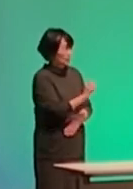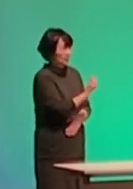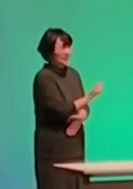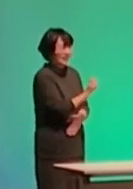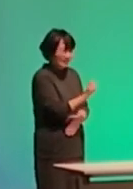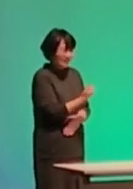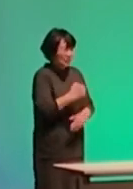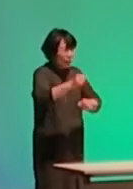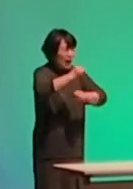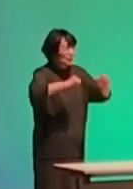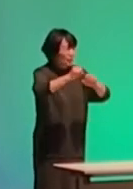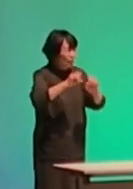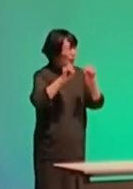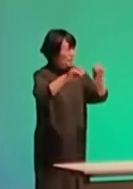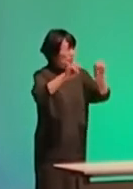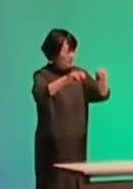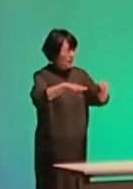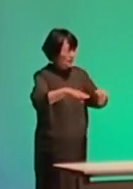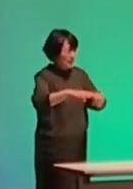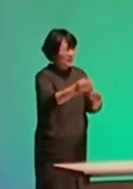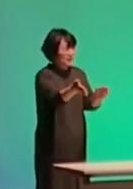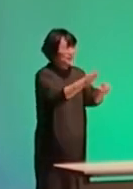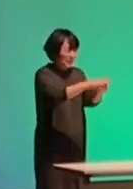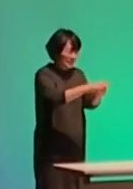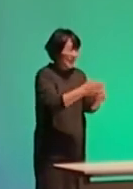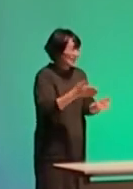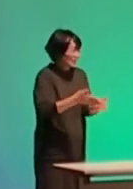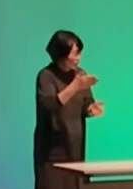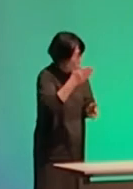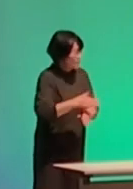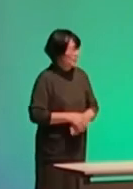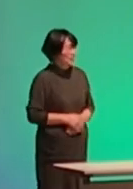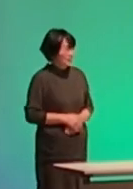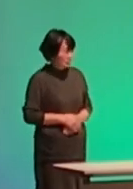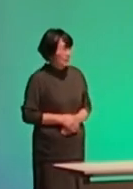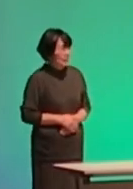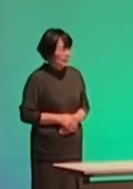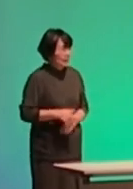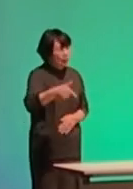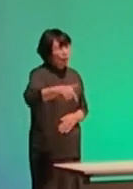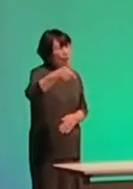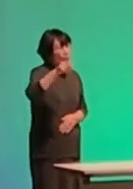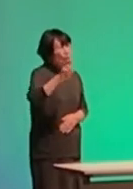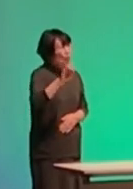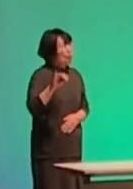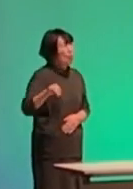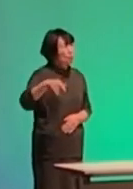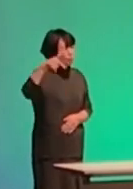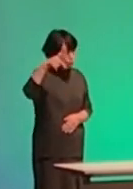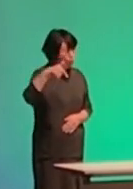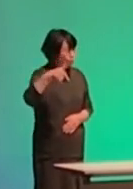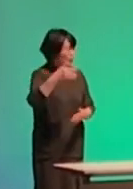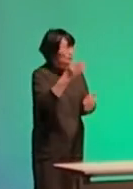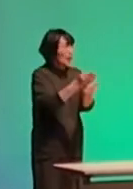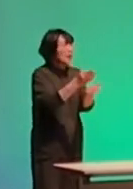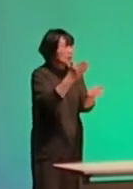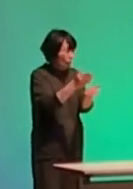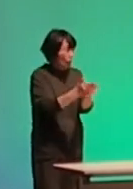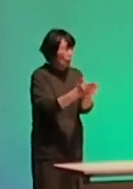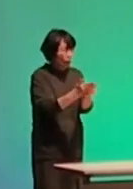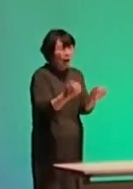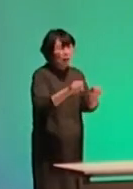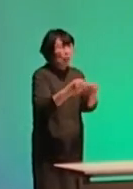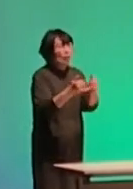ピールまでしていただきまして、最初にも言ったようにプロップステーションはチャレンジの方々が本当に在宅でベッドの上にい